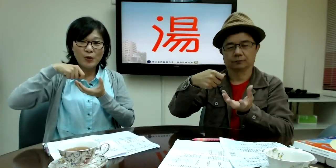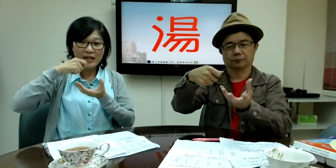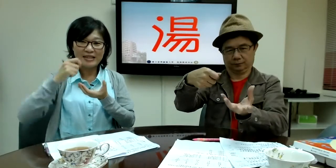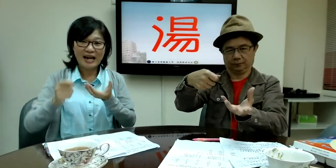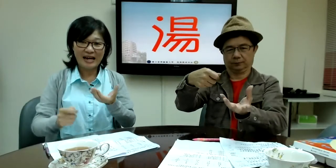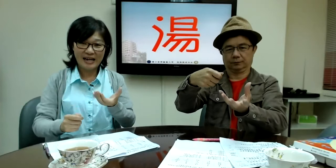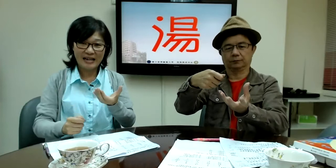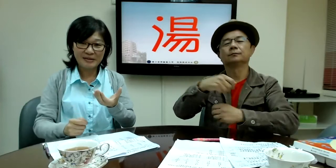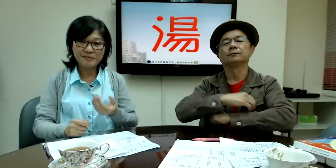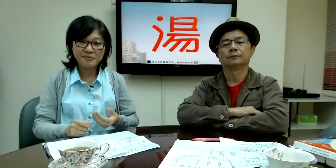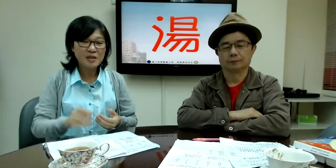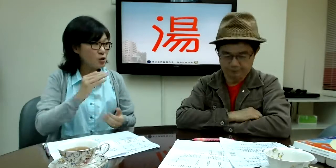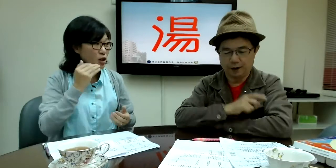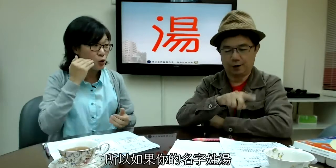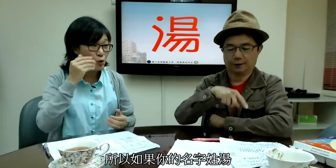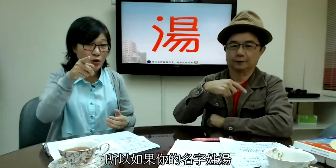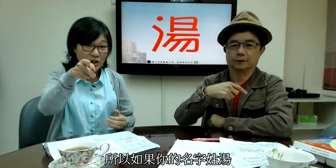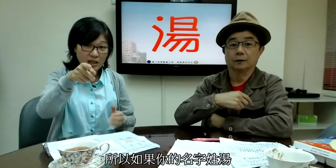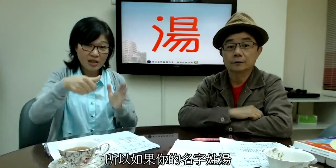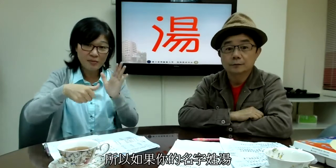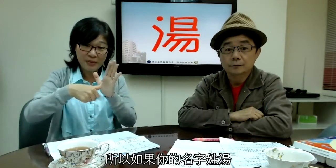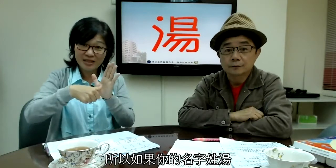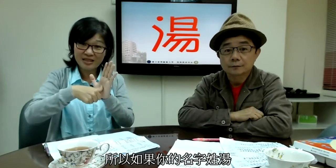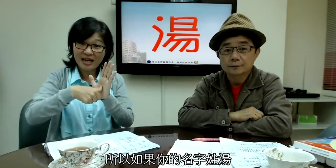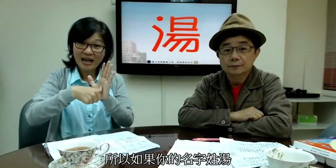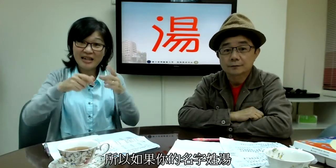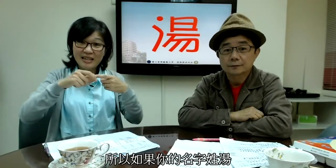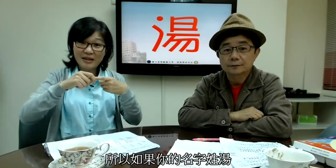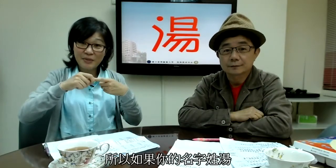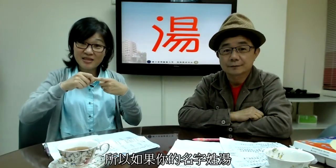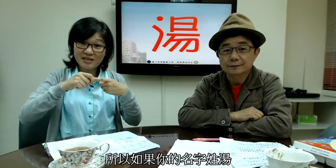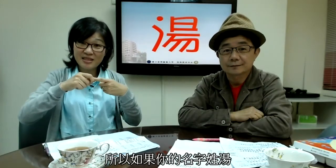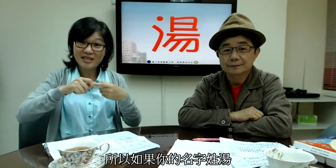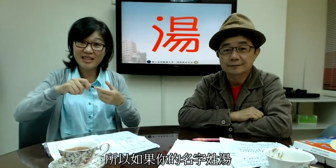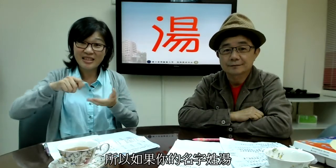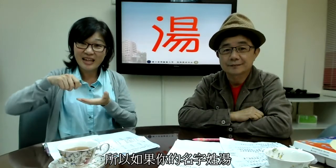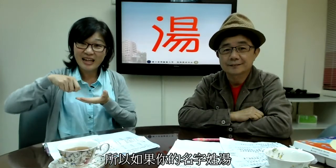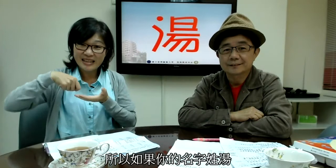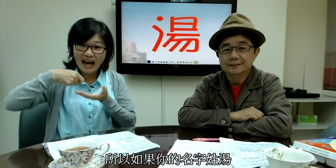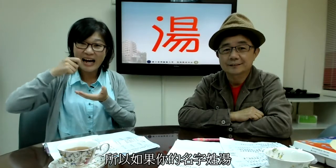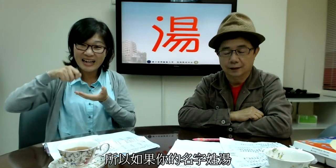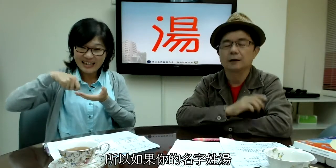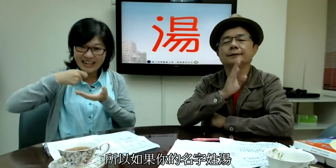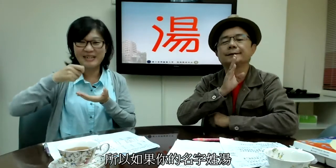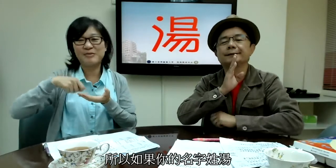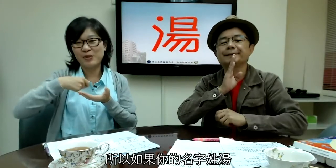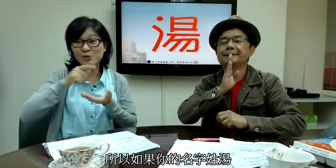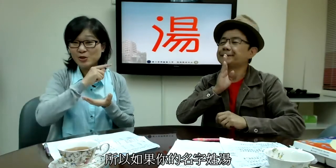喝汤。所以如果你的名字啊，名字姓汤，就是用这